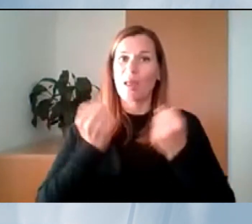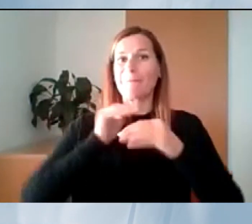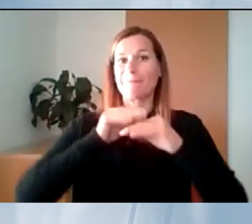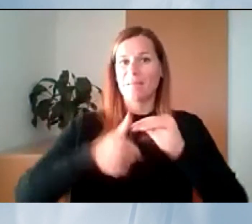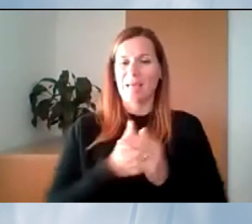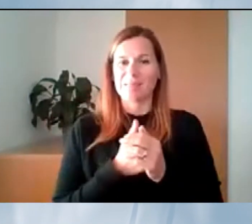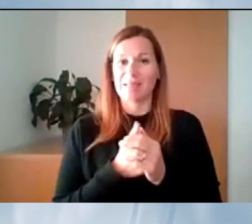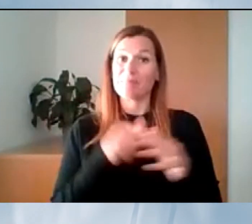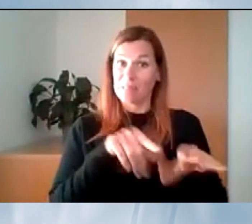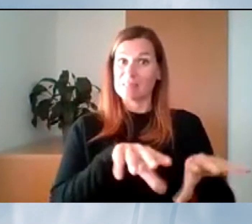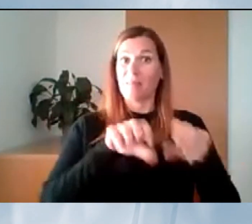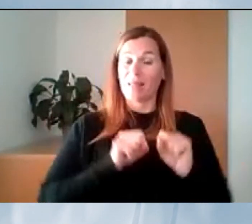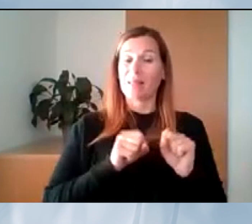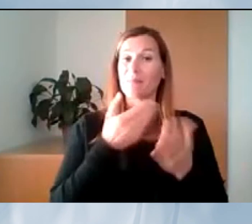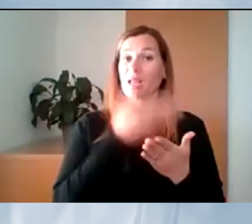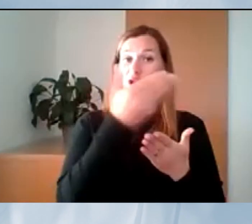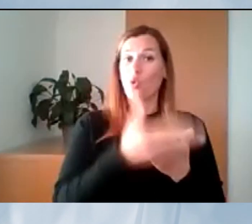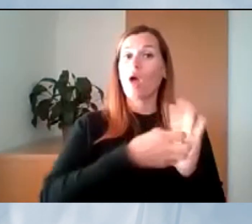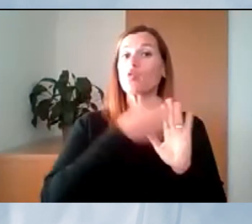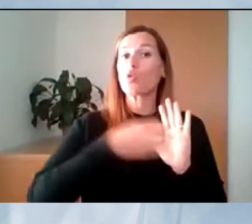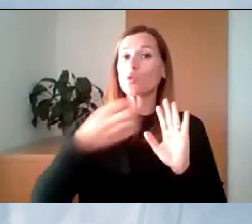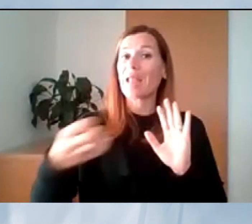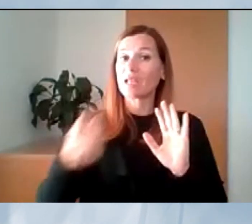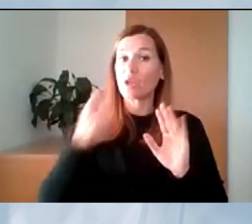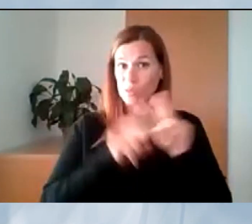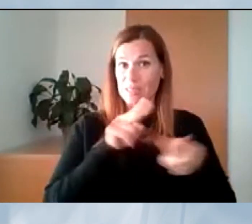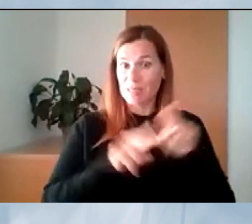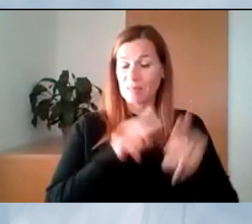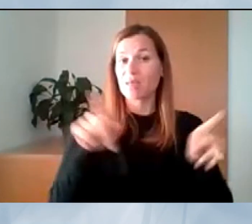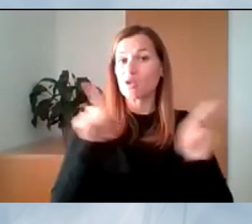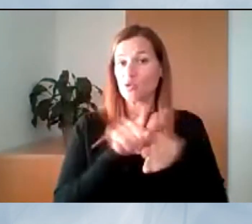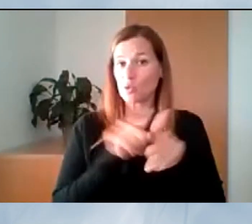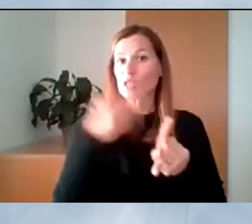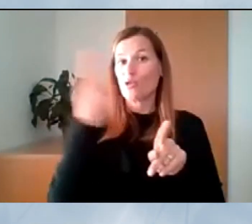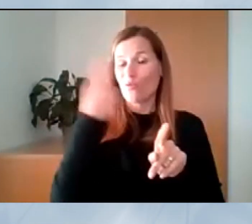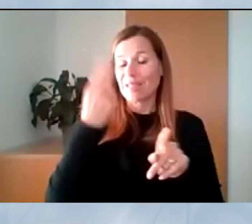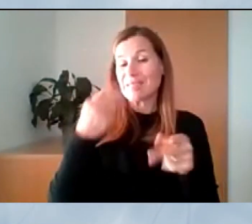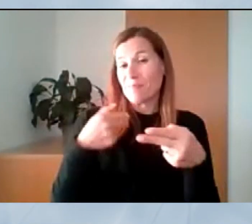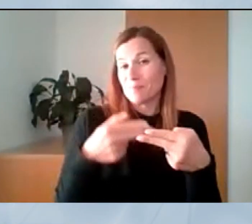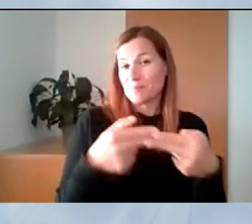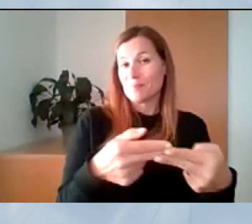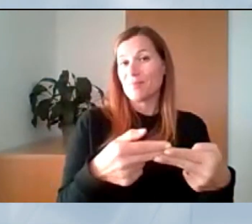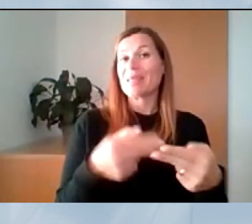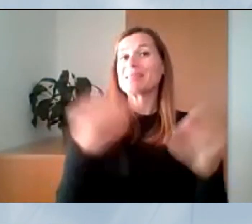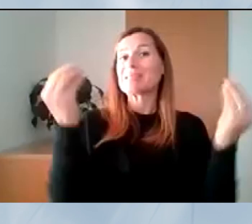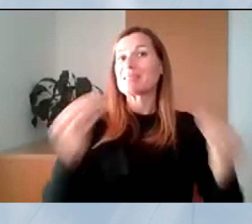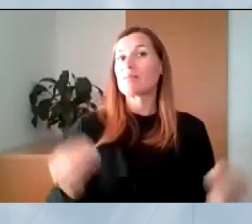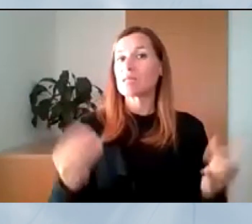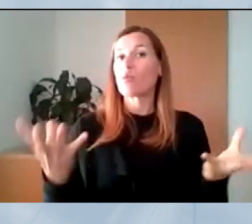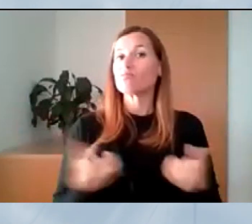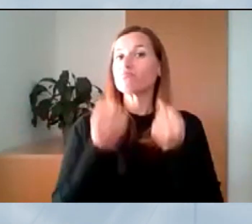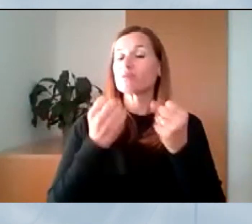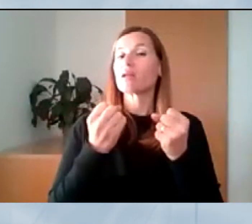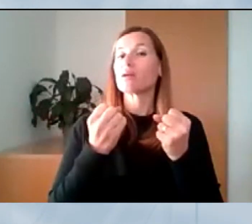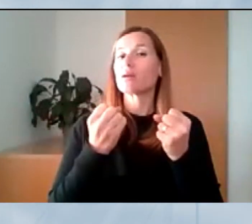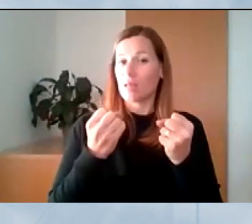prijazna. S sprejetjem predloga zakona o dolgotrajni oskrbi se tudi Slovenija približuje sistemskemu uresničevanju